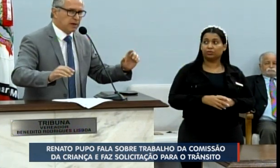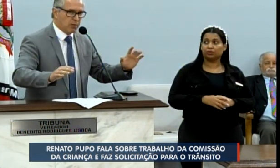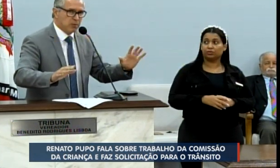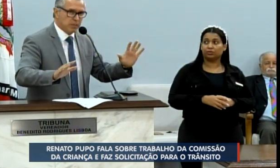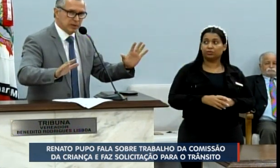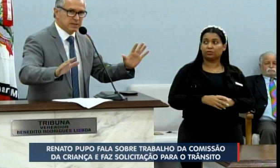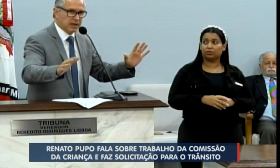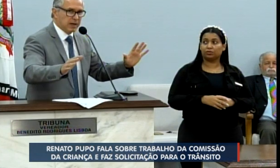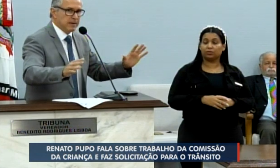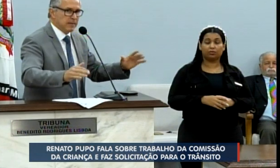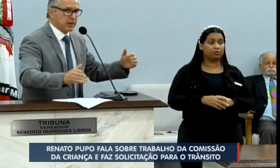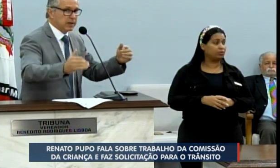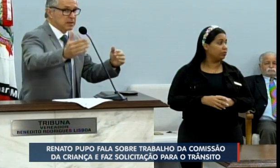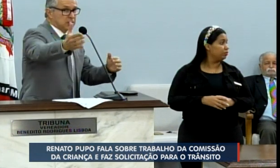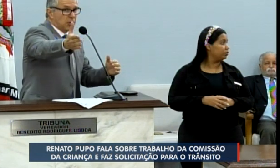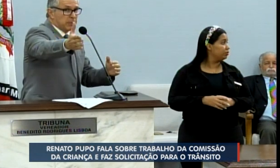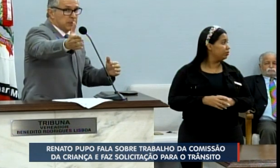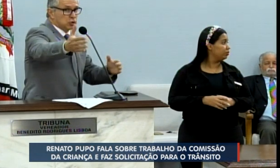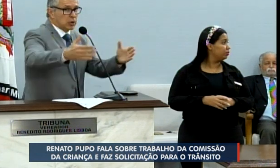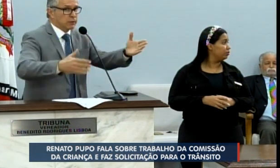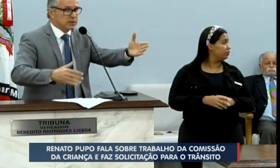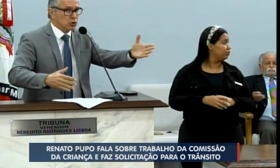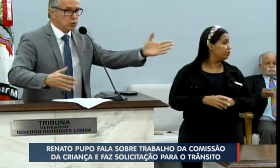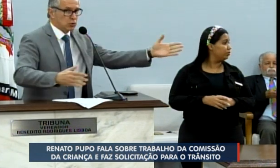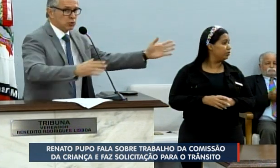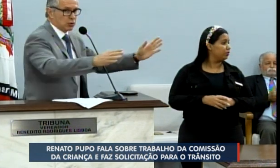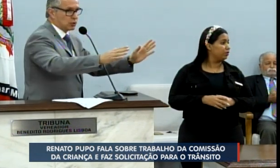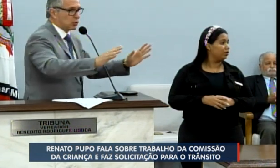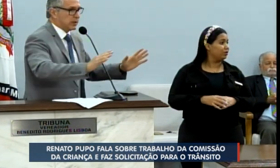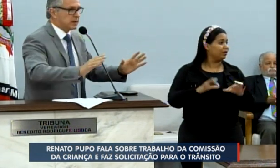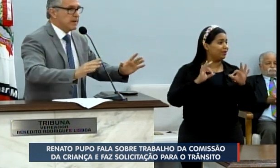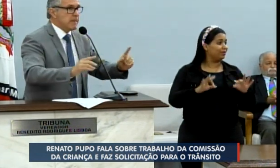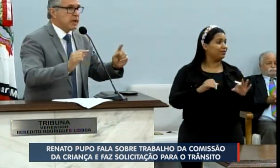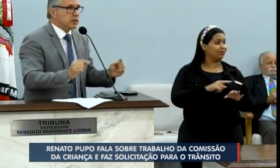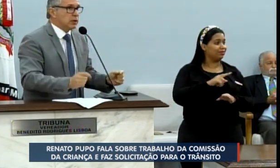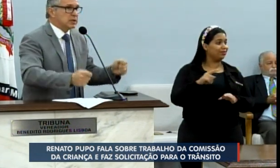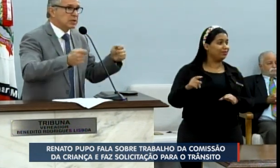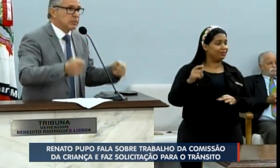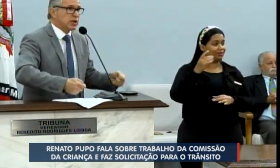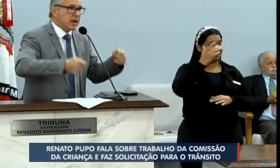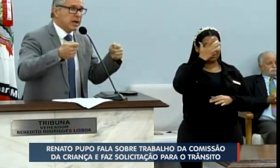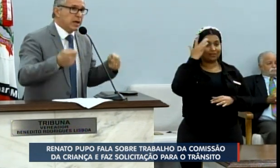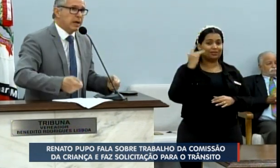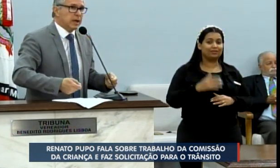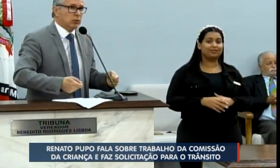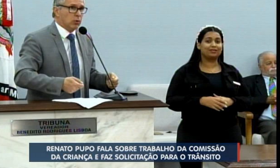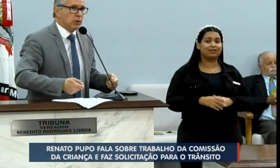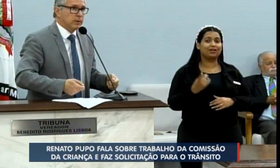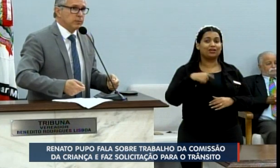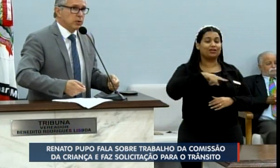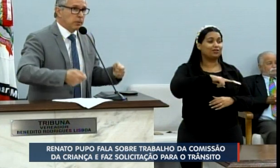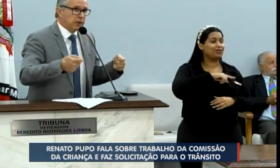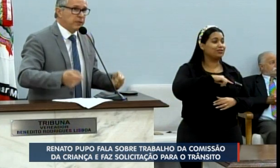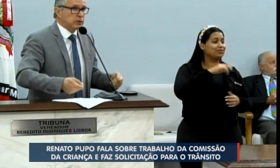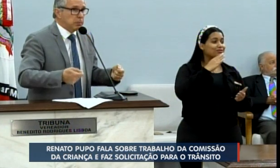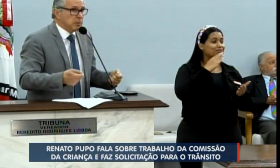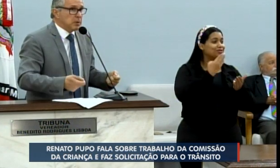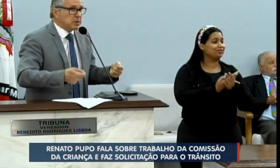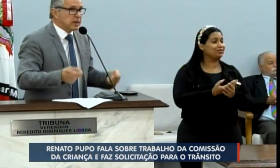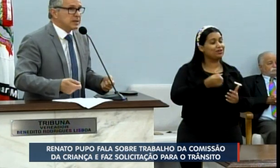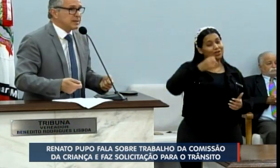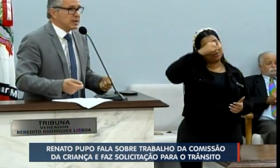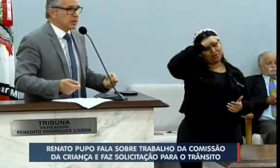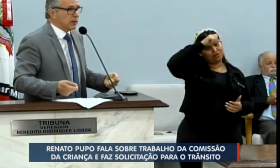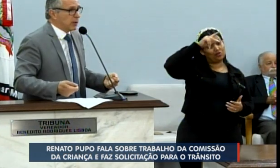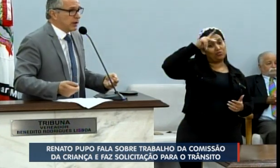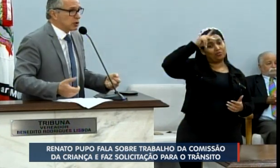para cada um, pode ser? Porque se eu abrir para o senhor, eu vou ser injusto com os outros dois. Então, nós estamos requerendo, e o prefeito